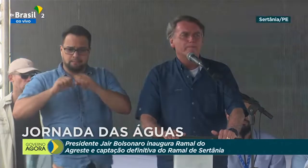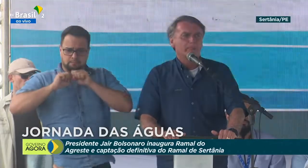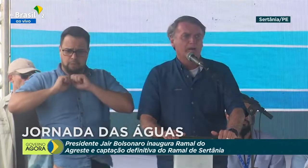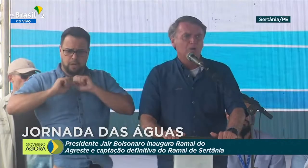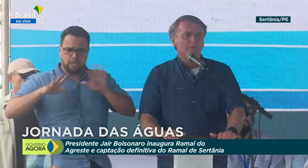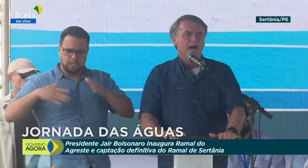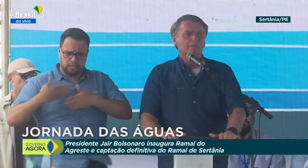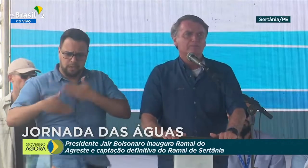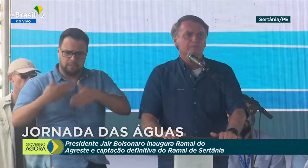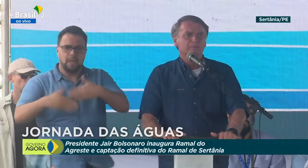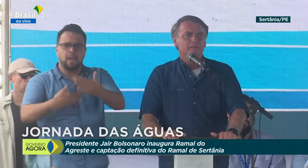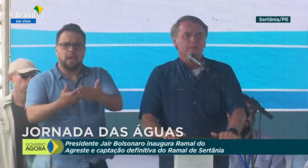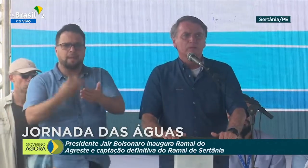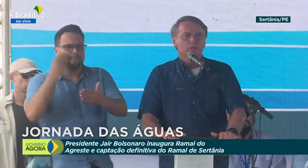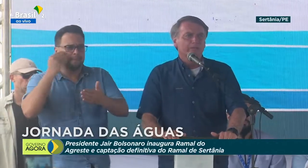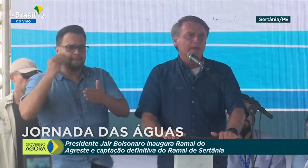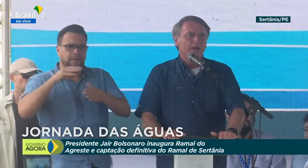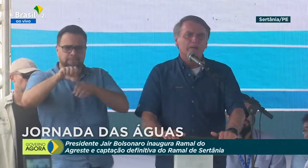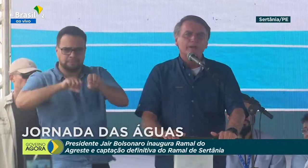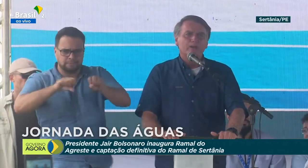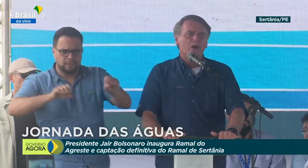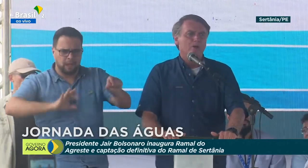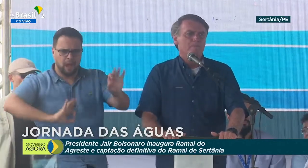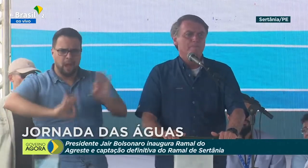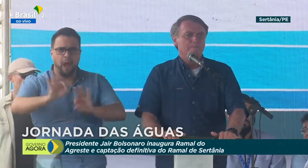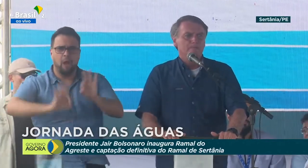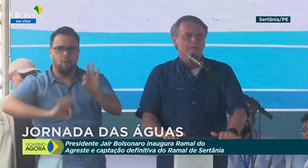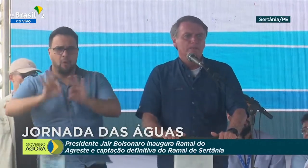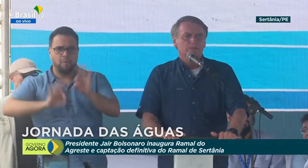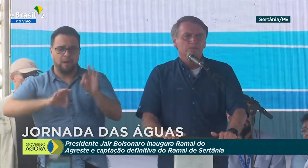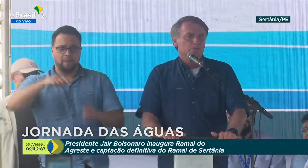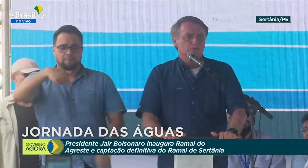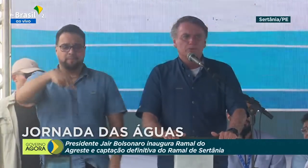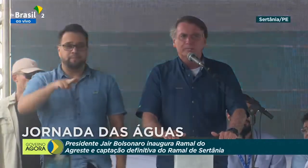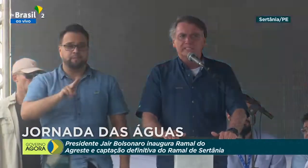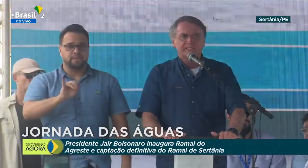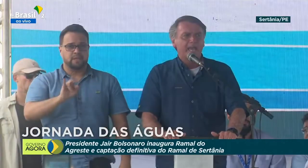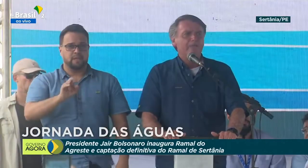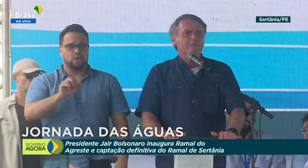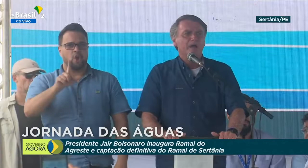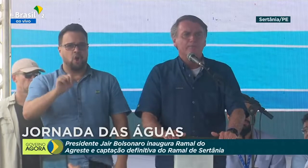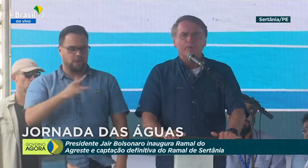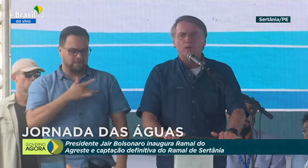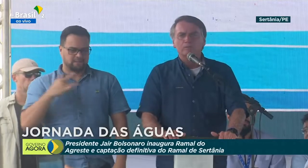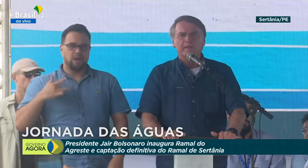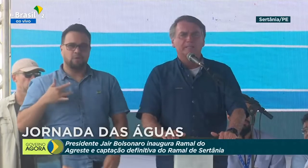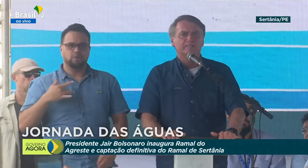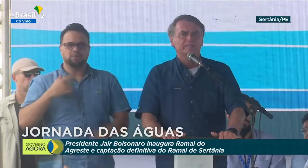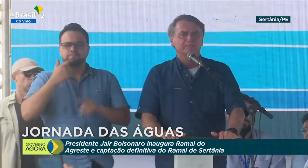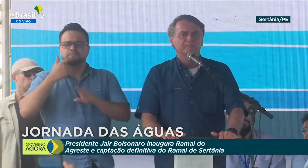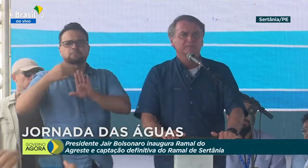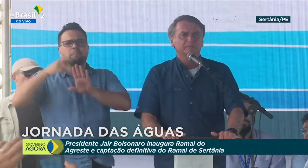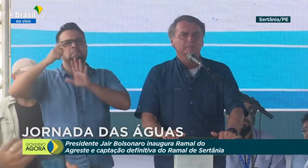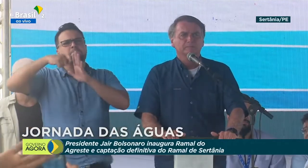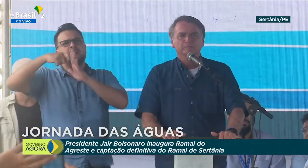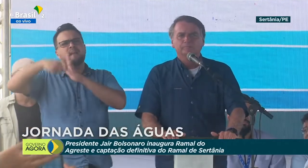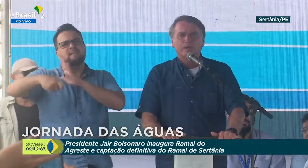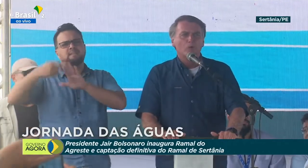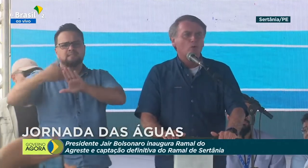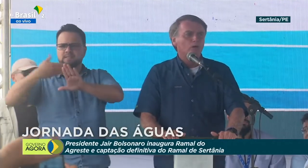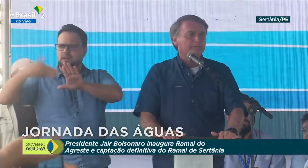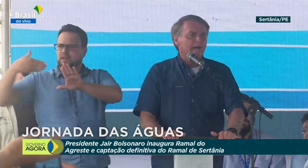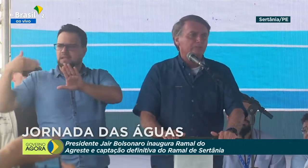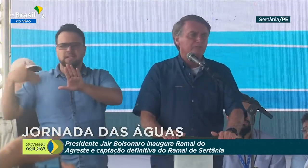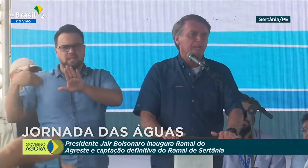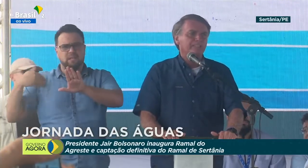buscar arrumá-lo. O Queiroga pegou o ministério há poucos meses,